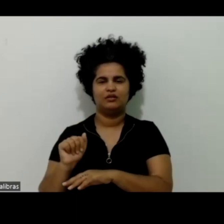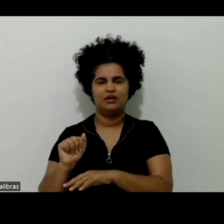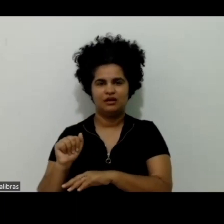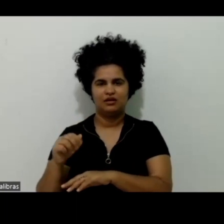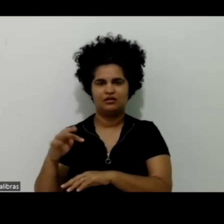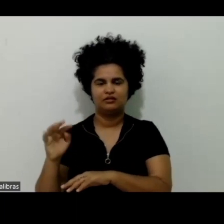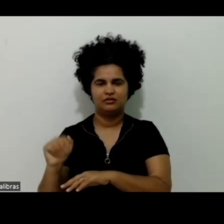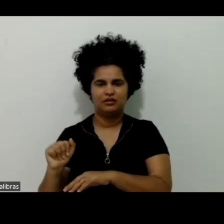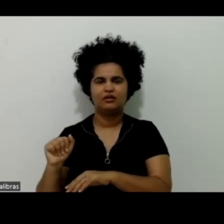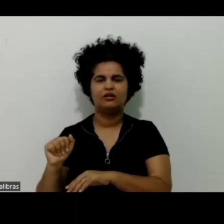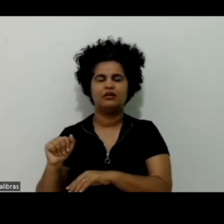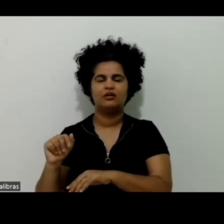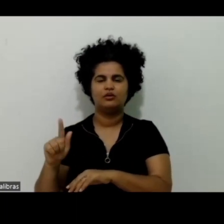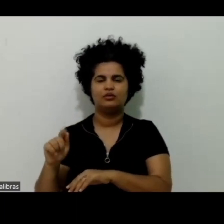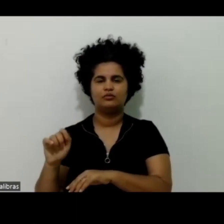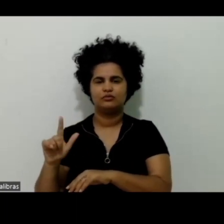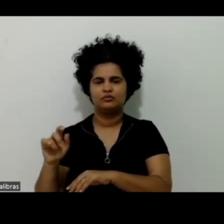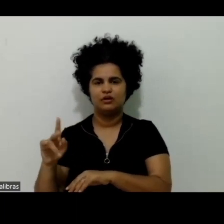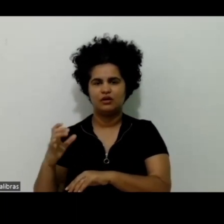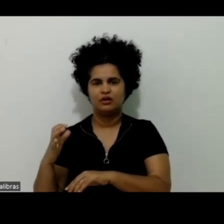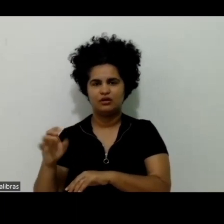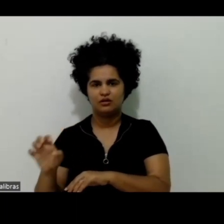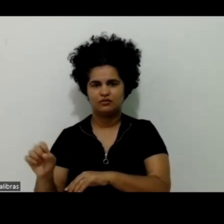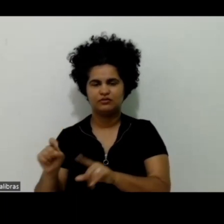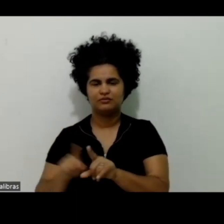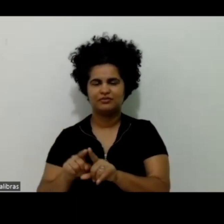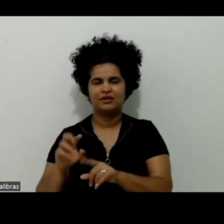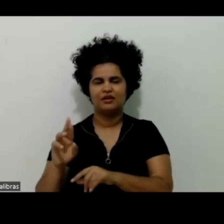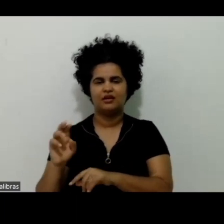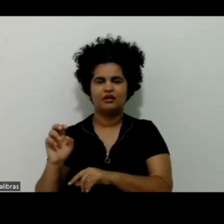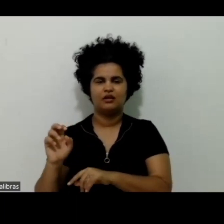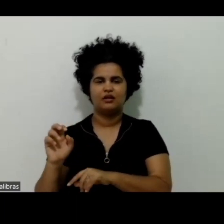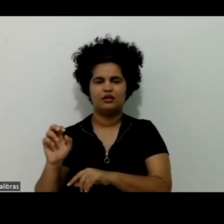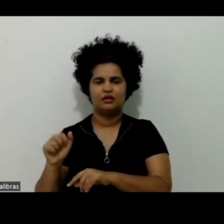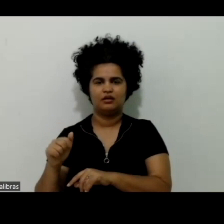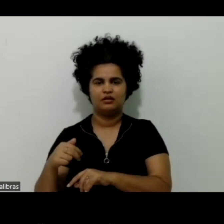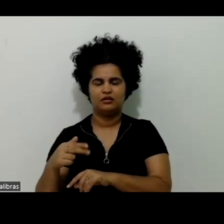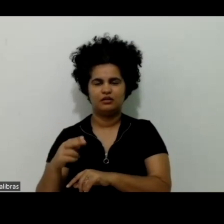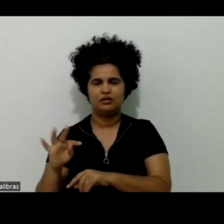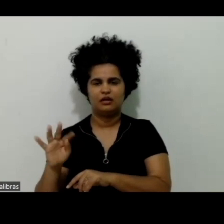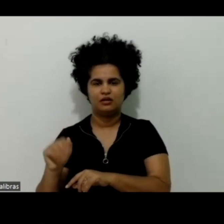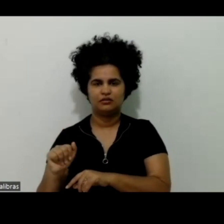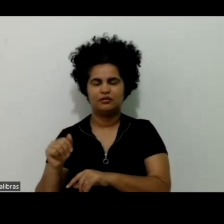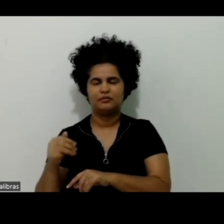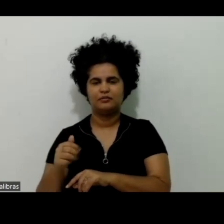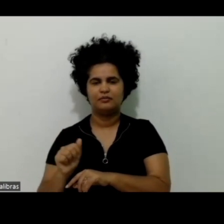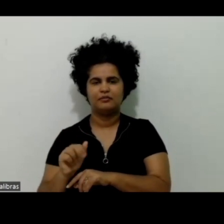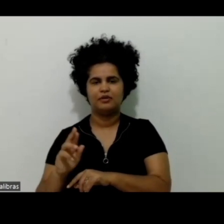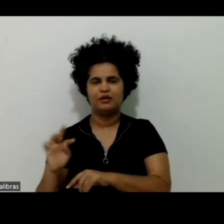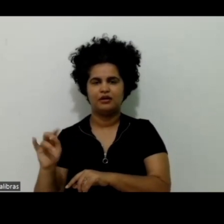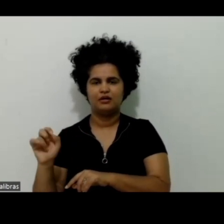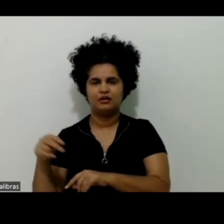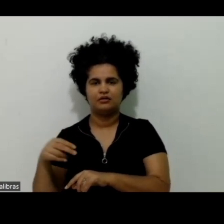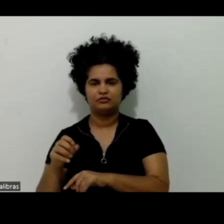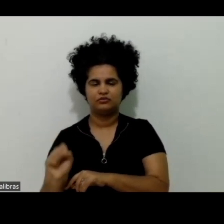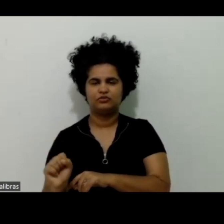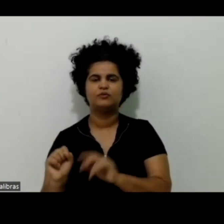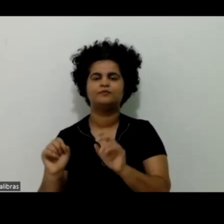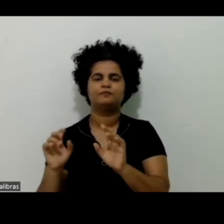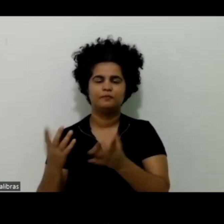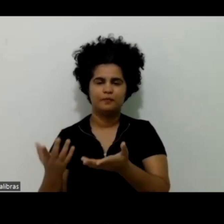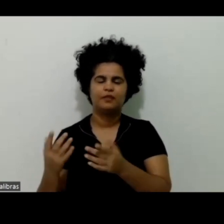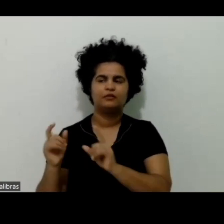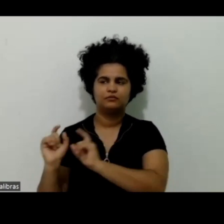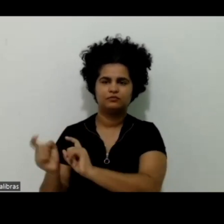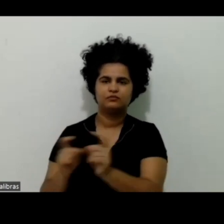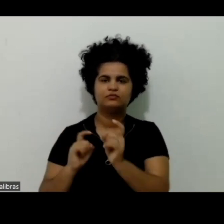tese recente, né, lá da PUC de São Paulo, de Eliane Assis, né, sobre a racialização da questão social. Então, assim, a gente vem